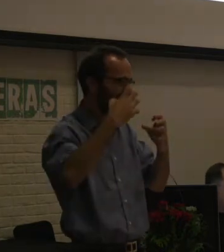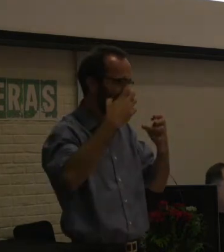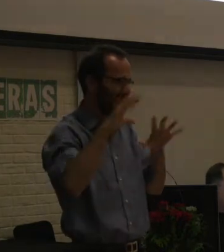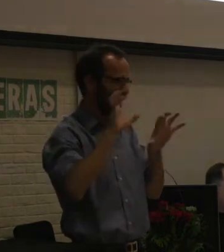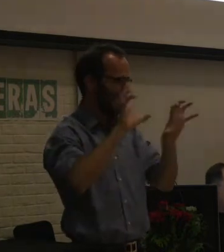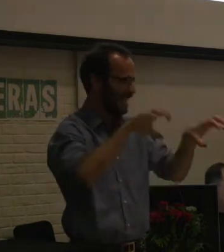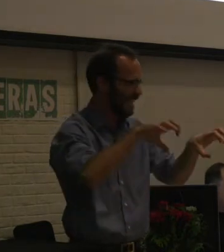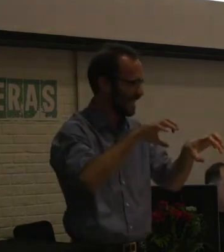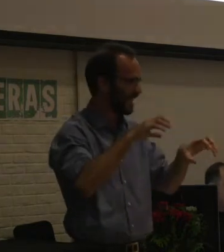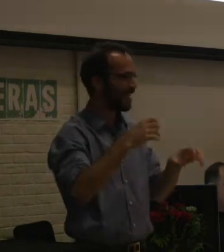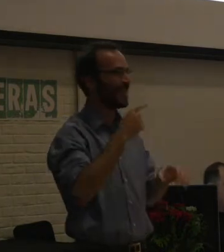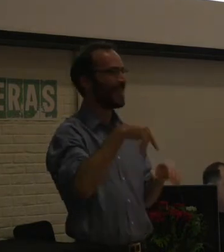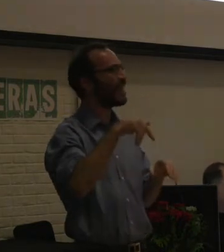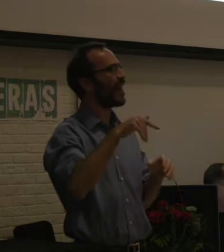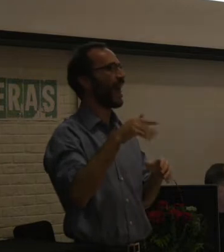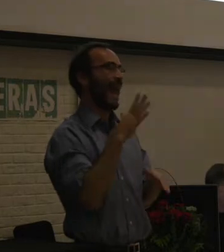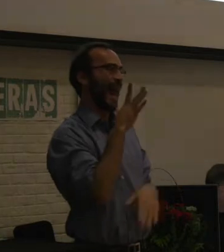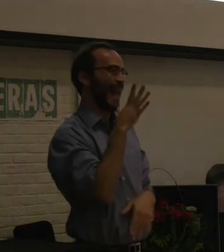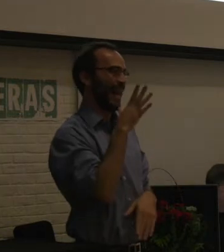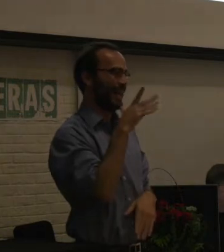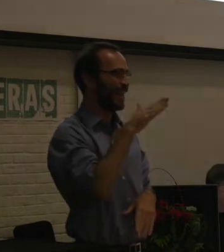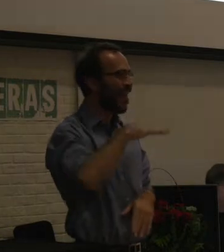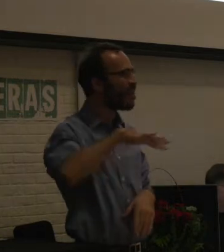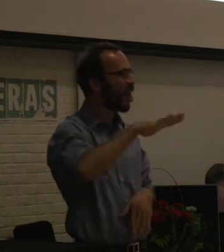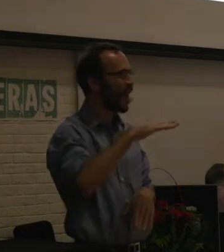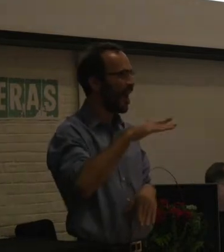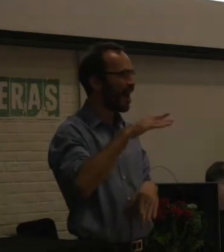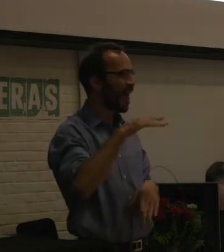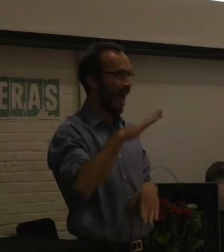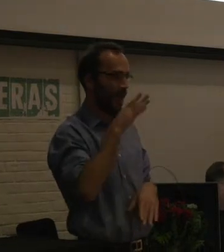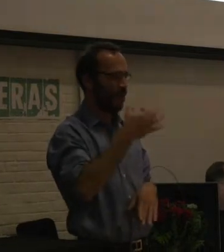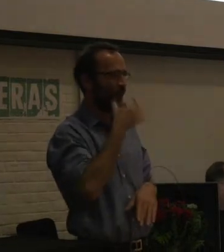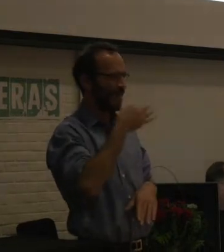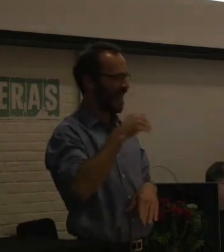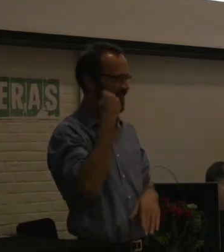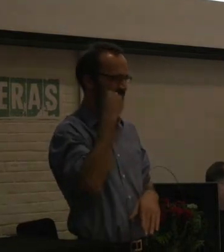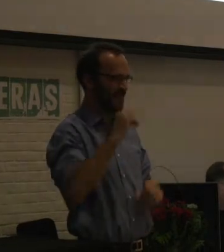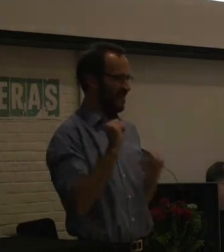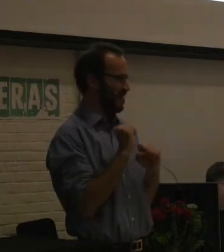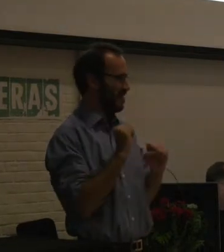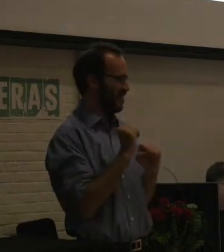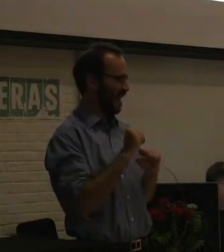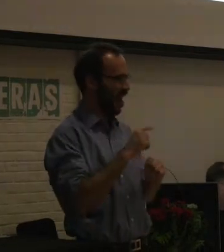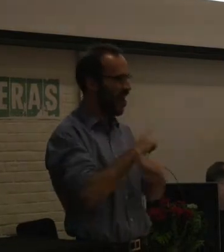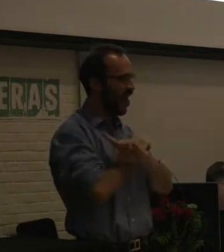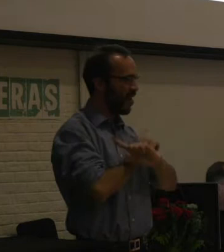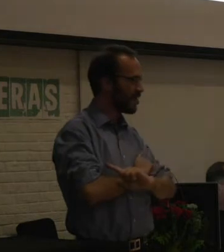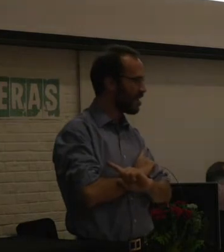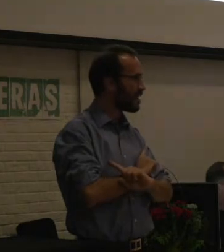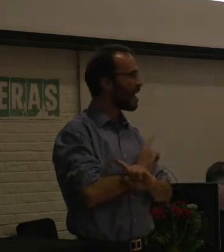el Retiro, en esta fría tarde de noviembre, y estamos aquí pues,